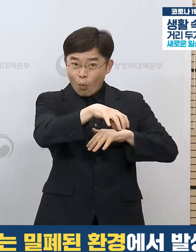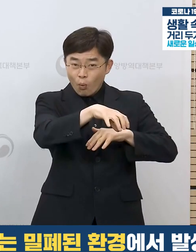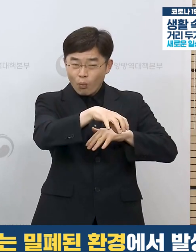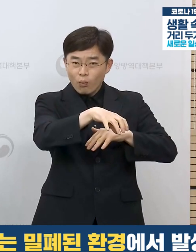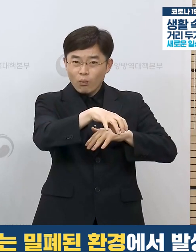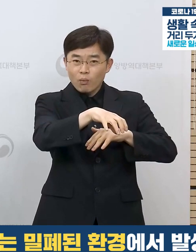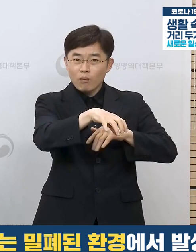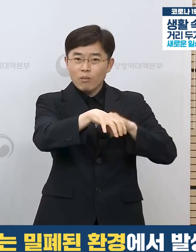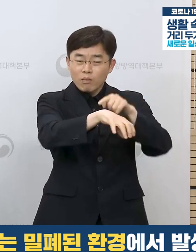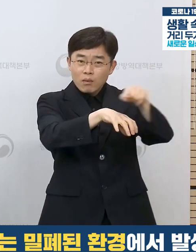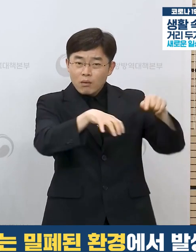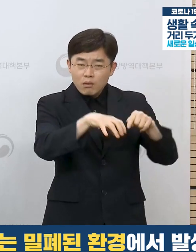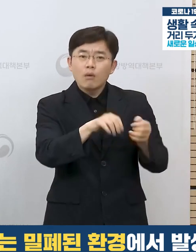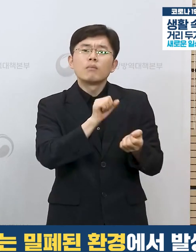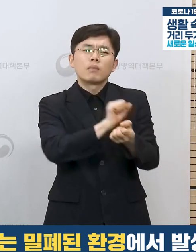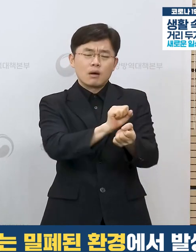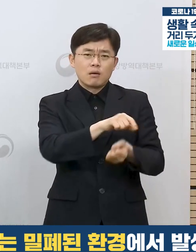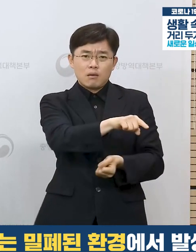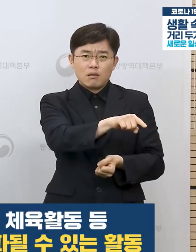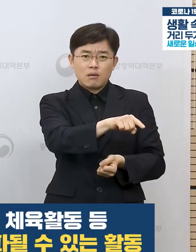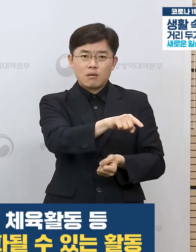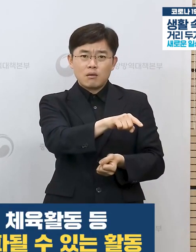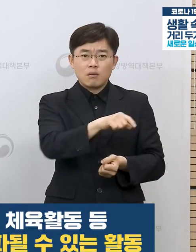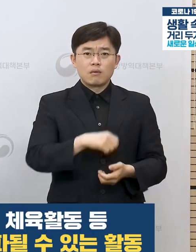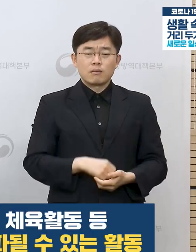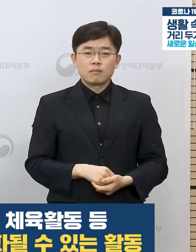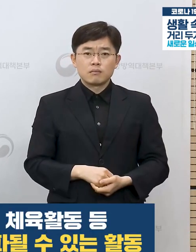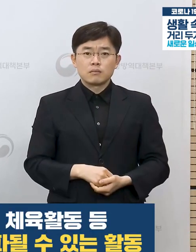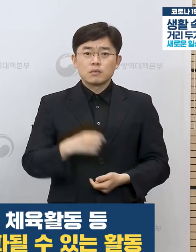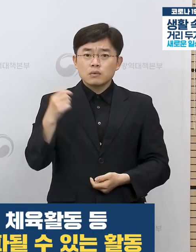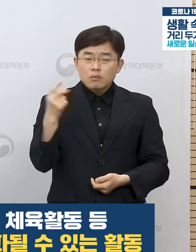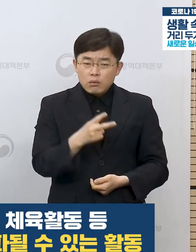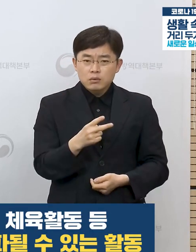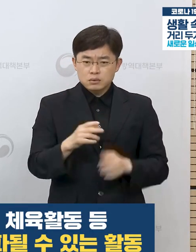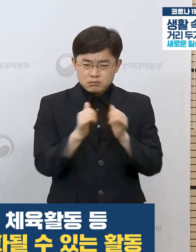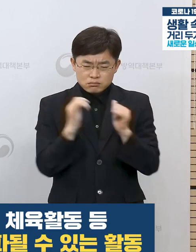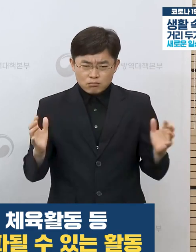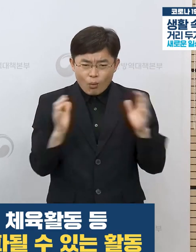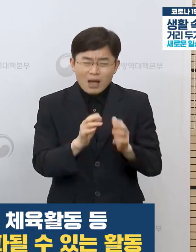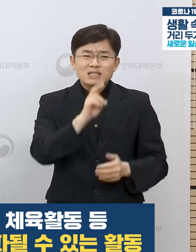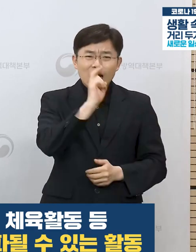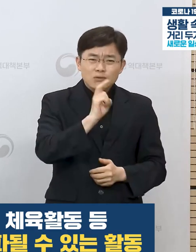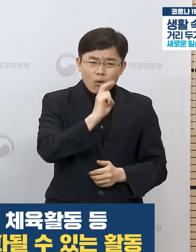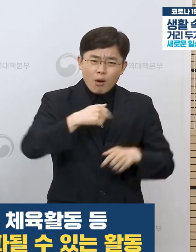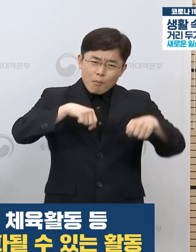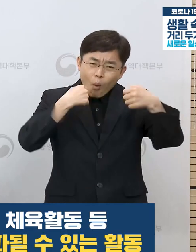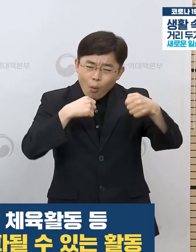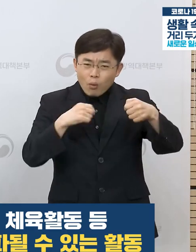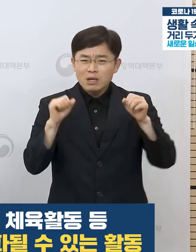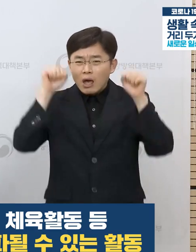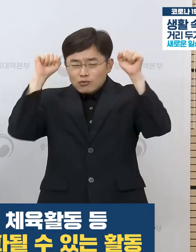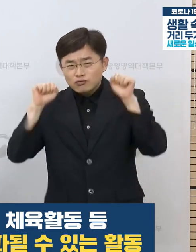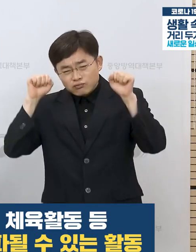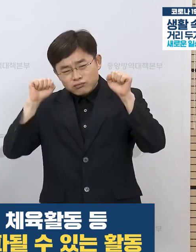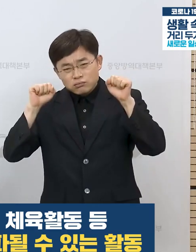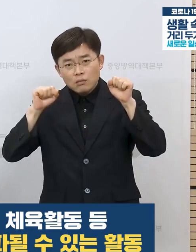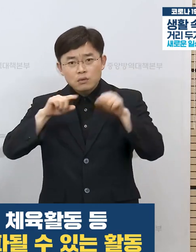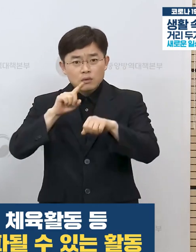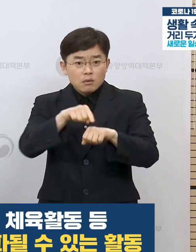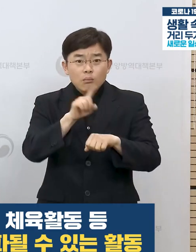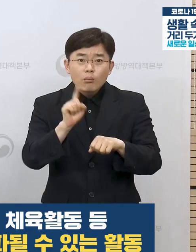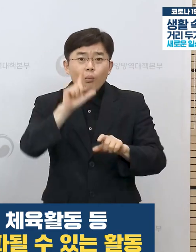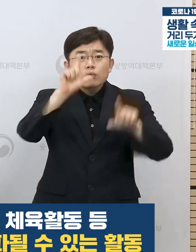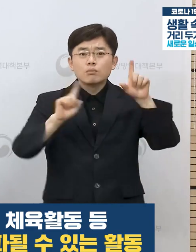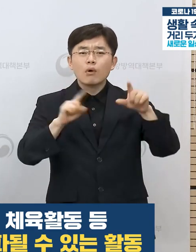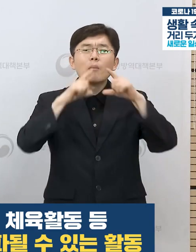밀폐된 환경에서 주로 발생하고 있습니다. 또한 찬송, 식사, 다과, 체육활동 등 마스크를